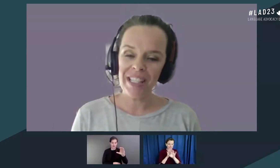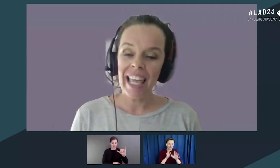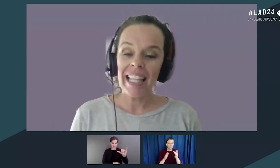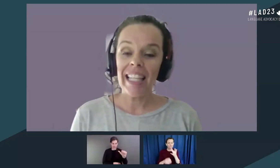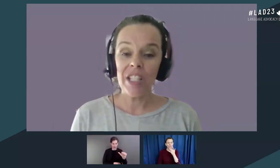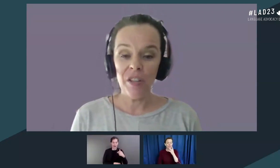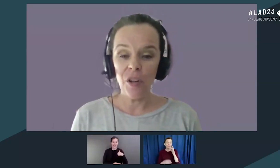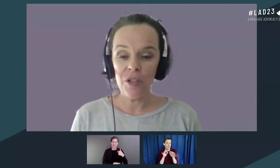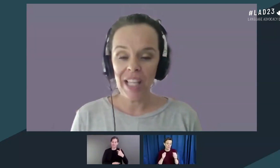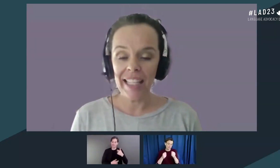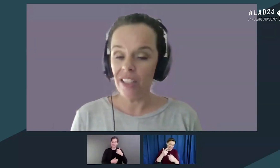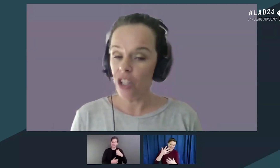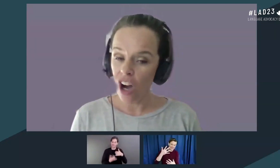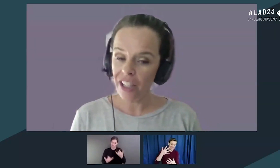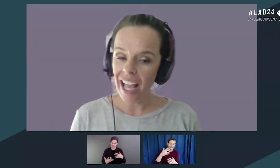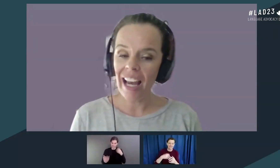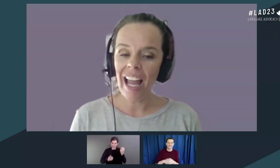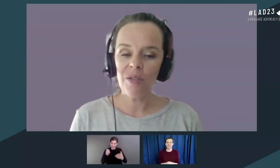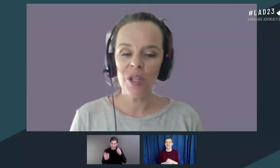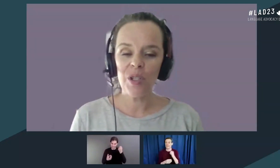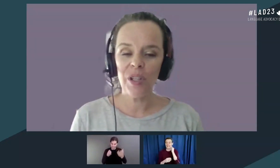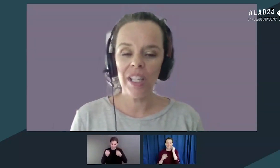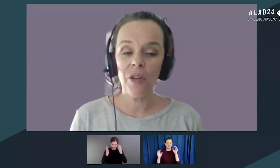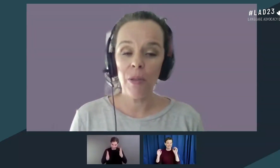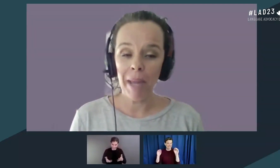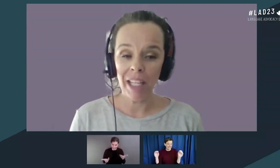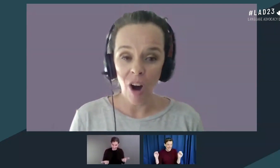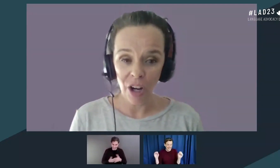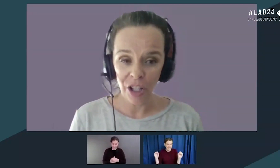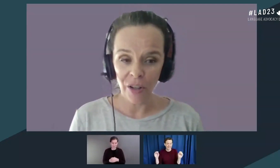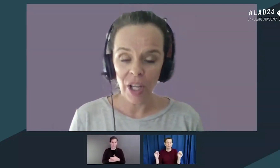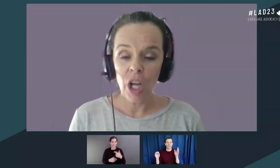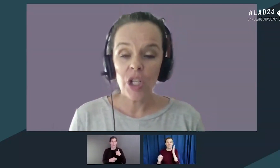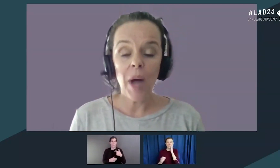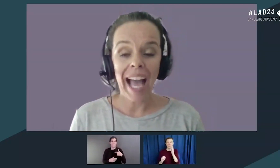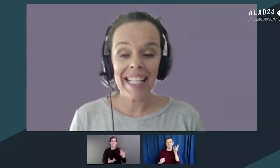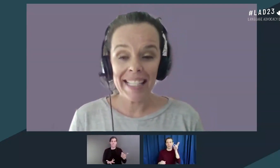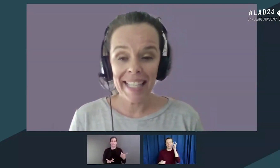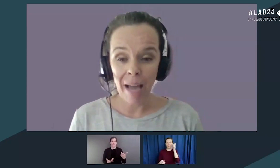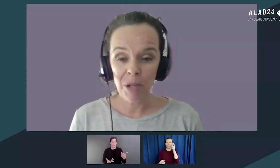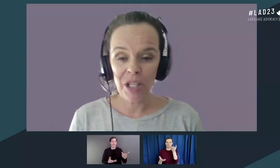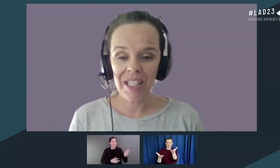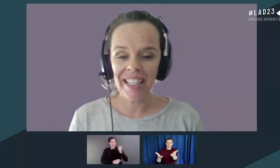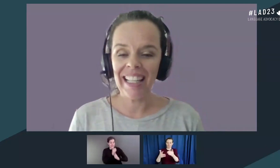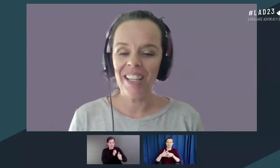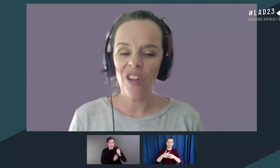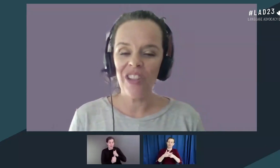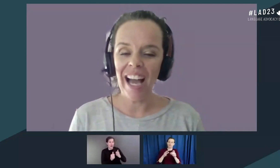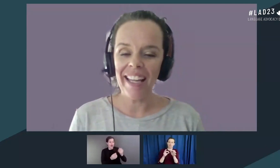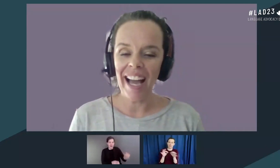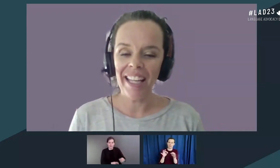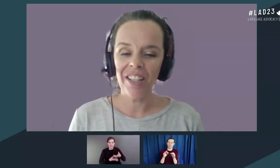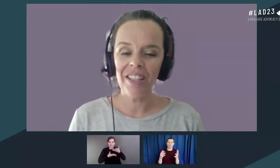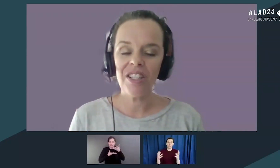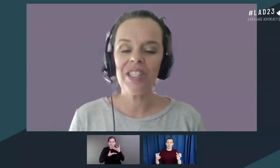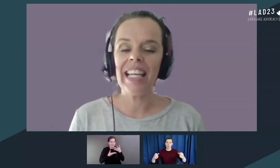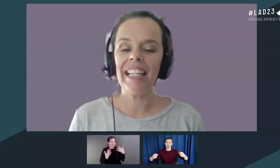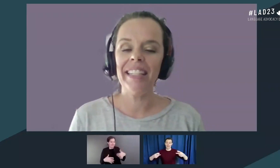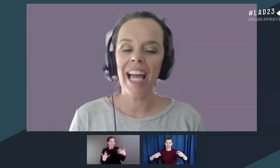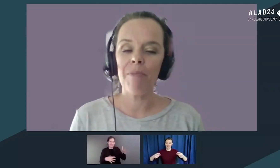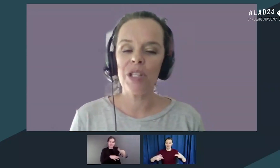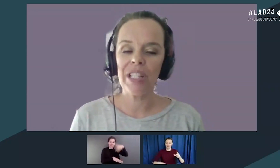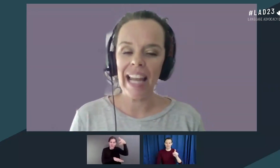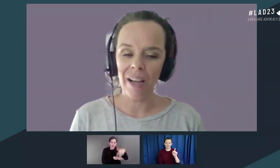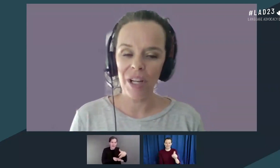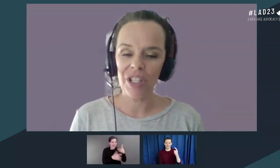options disponibles. Le paramètre par défaut None, aucun, vous permet d'entendre l'audio principal. Pour accéder aux sous-titres, cliquez sur l'icône qui ressemble à un